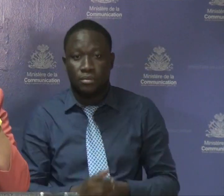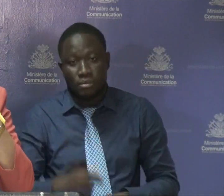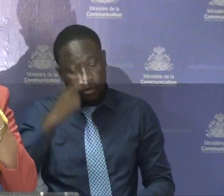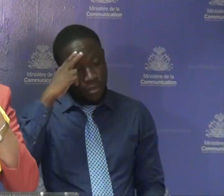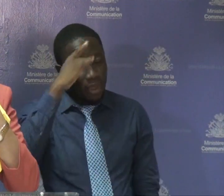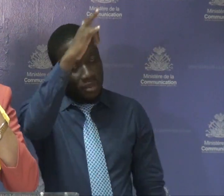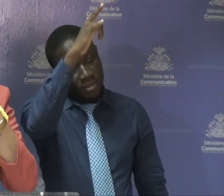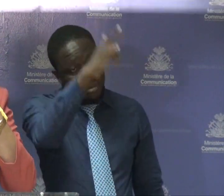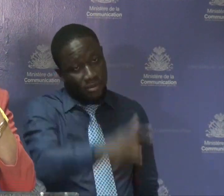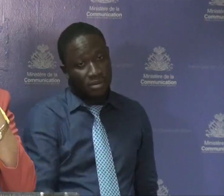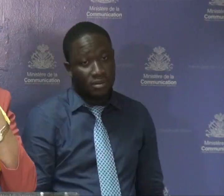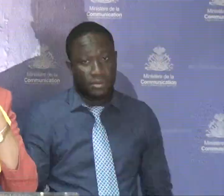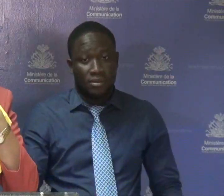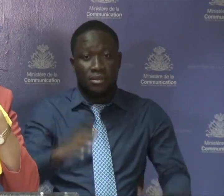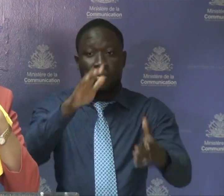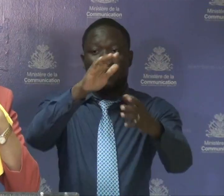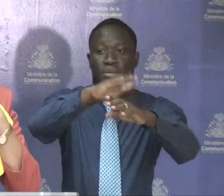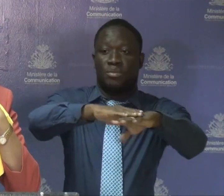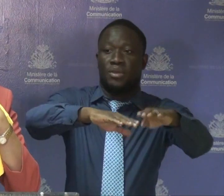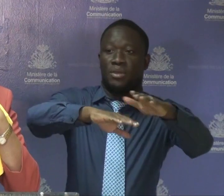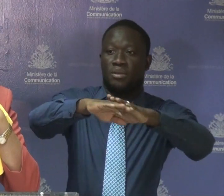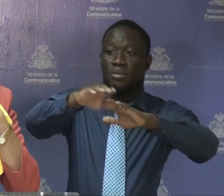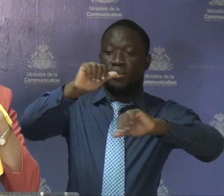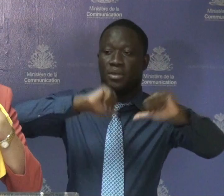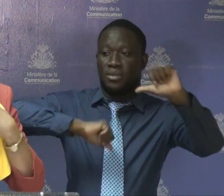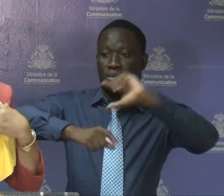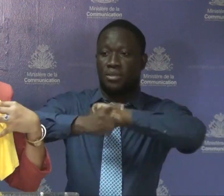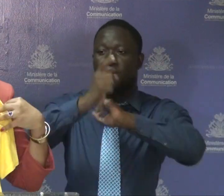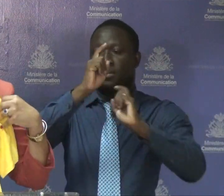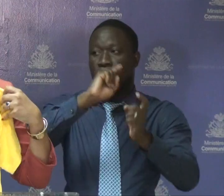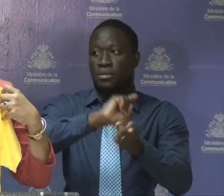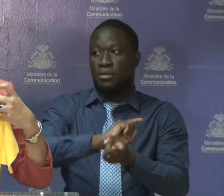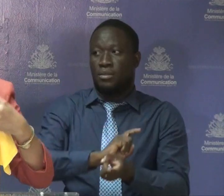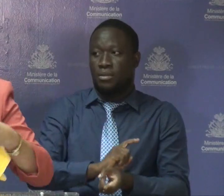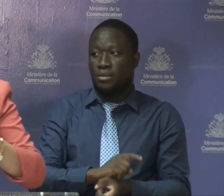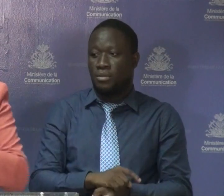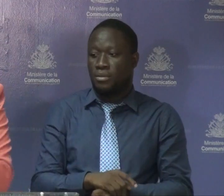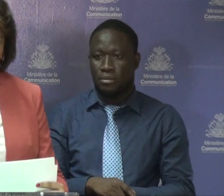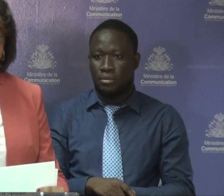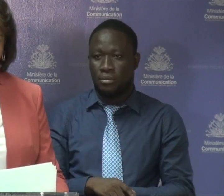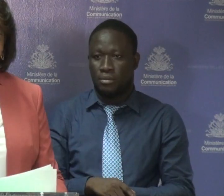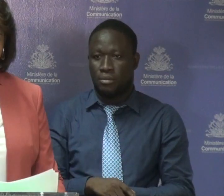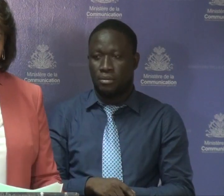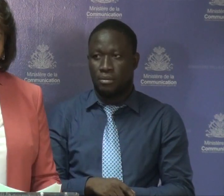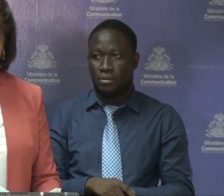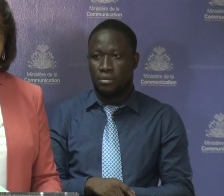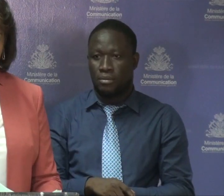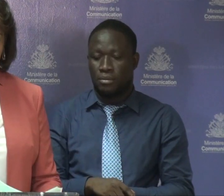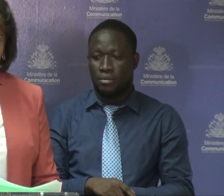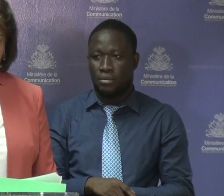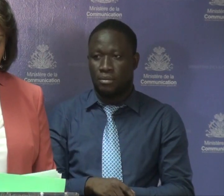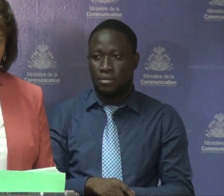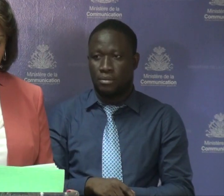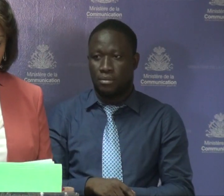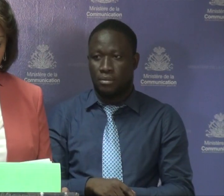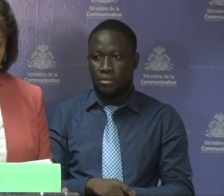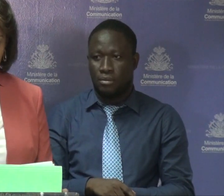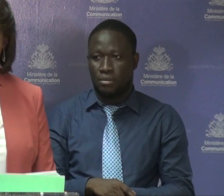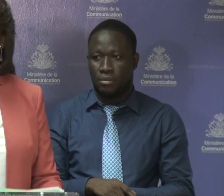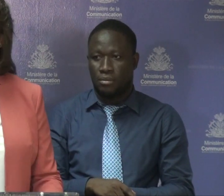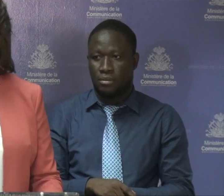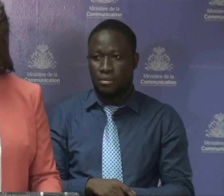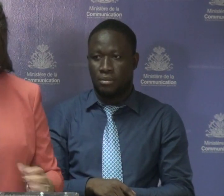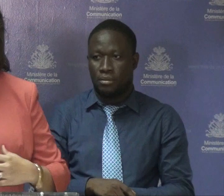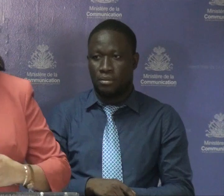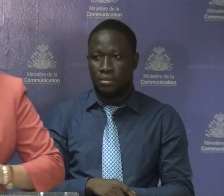Haïti, on met main dans la caravane de changement. Merci. Bonjour, moi c'est David